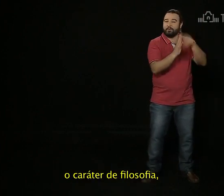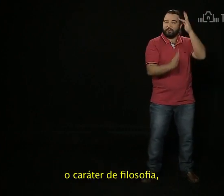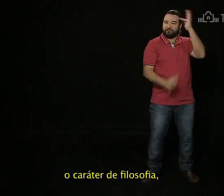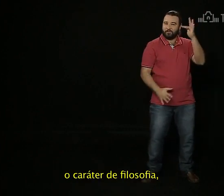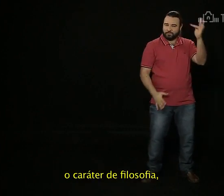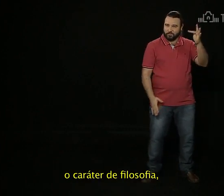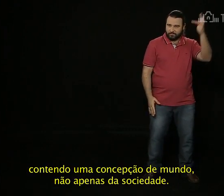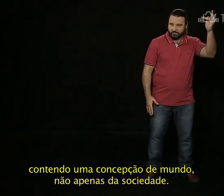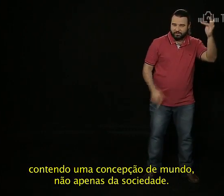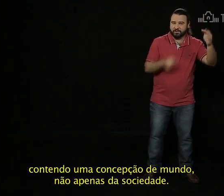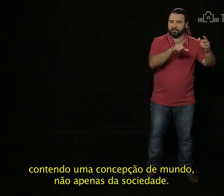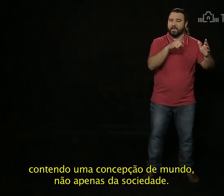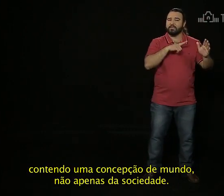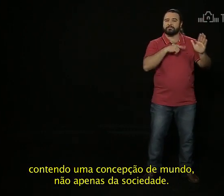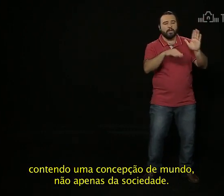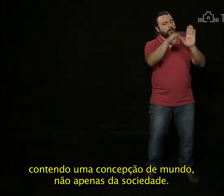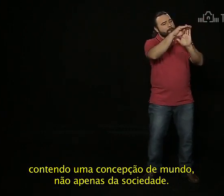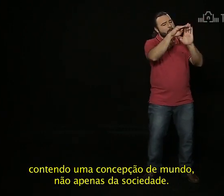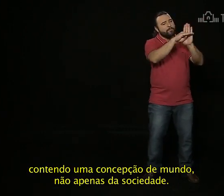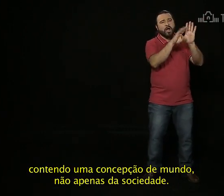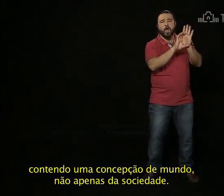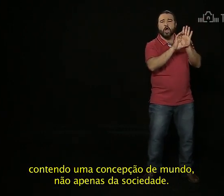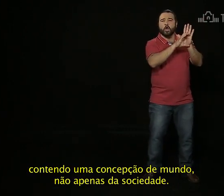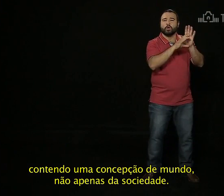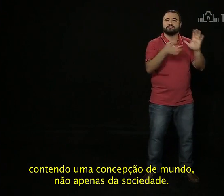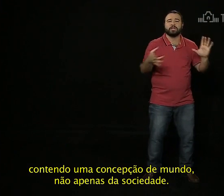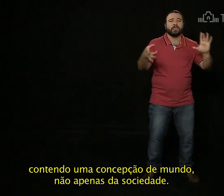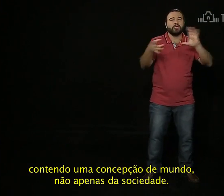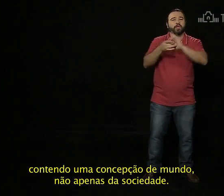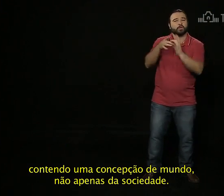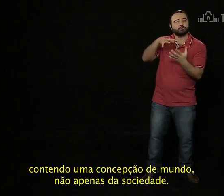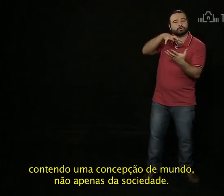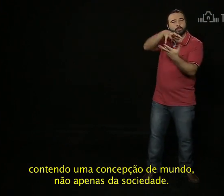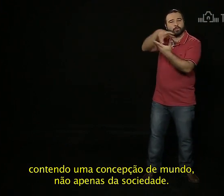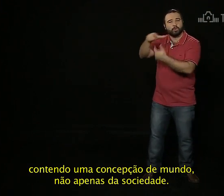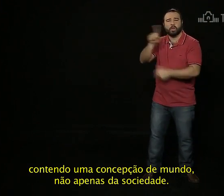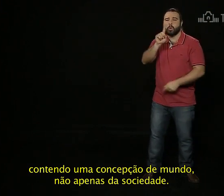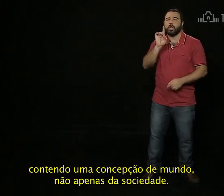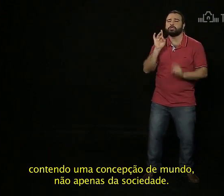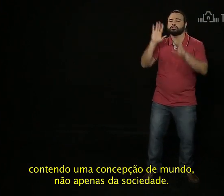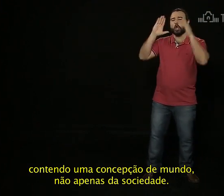contendo uma concepção de mundo não apenas da sociedade